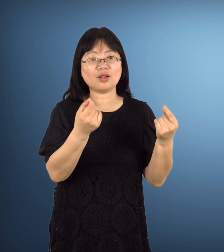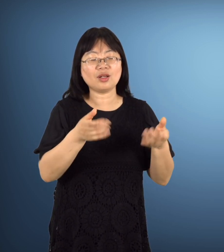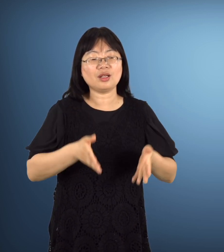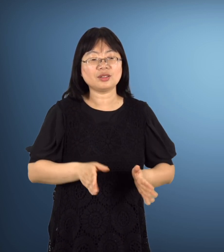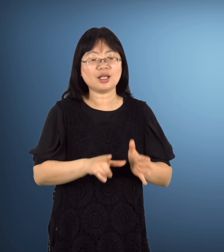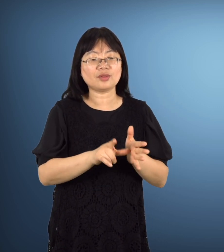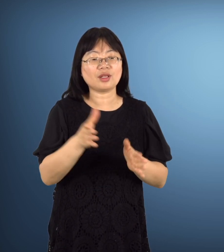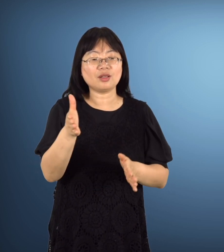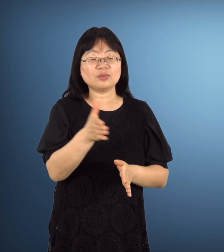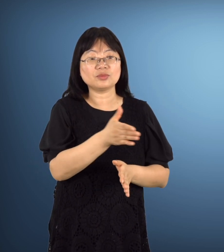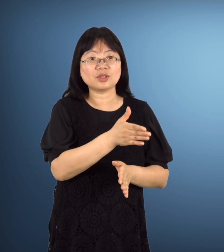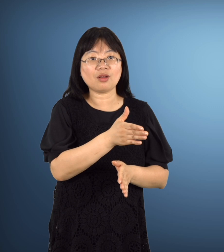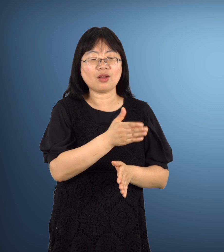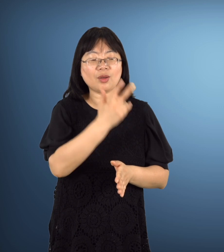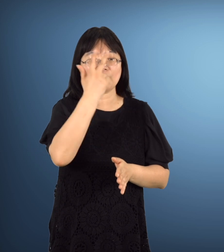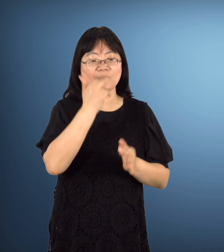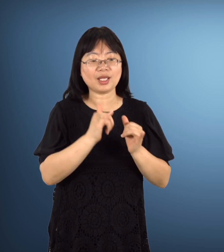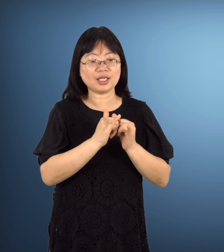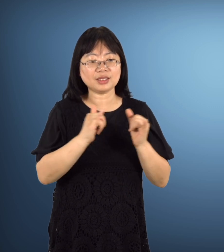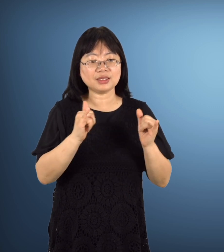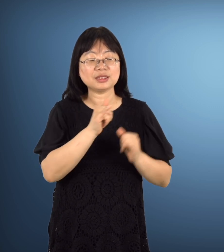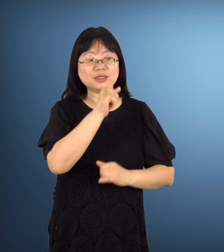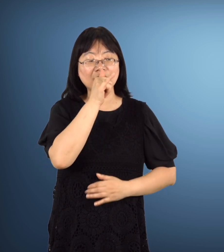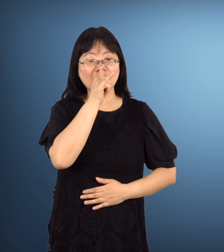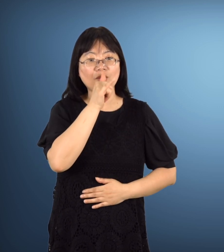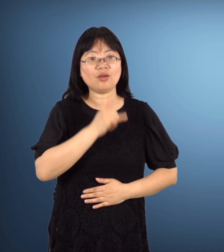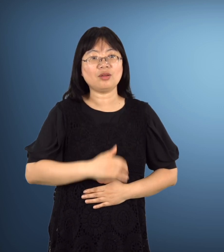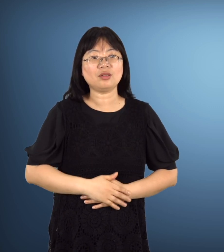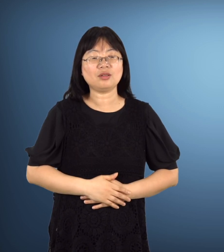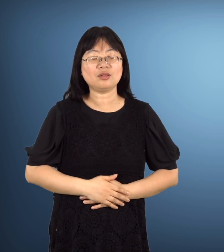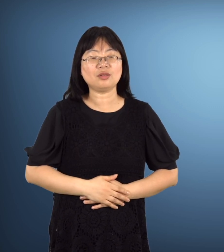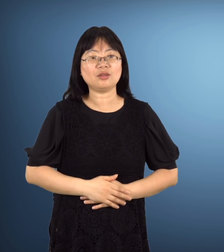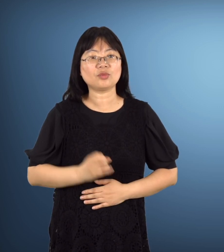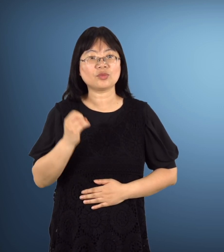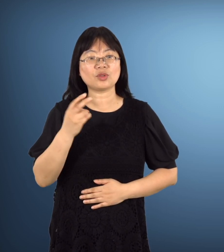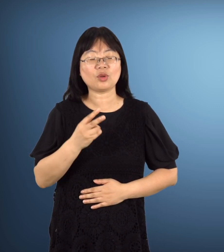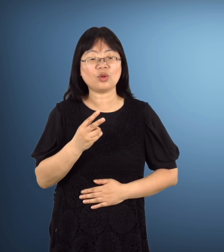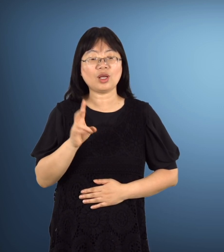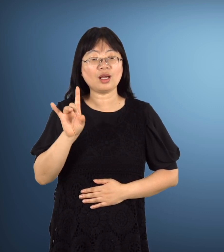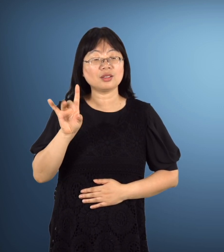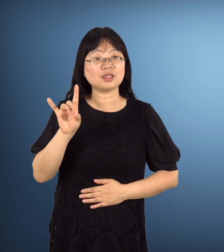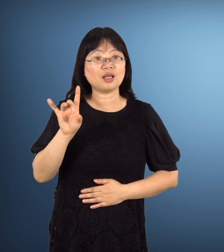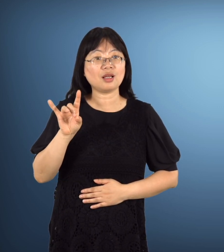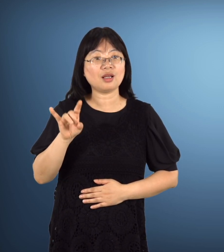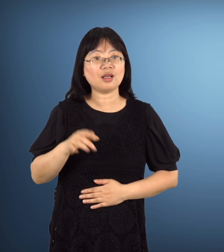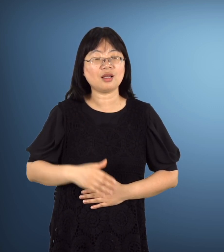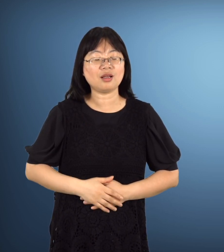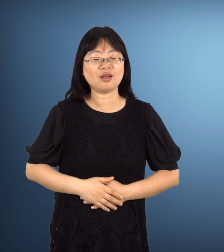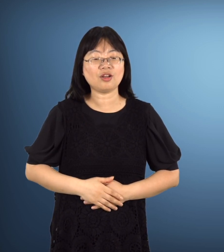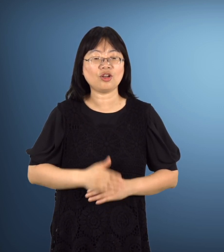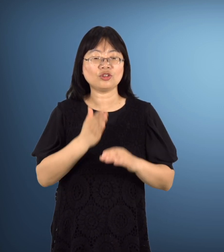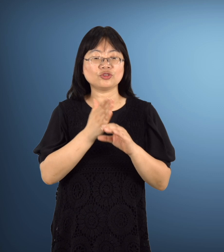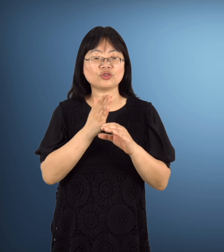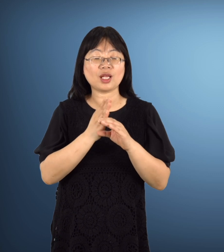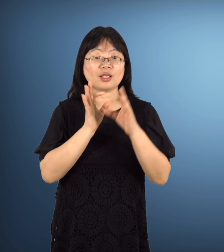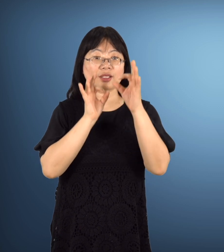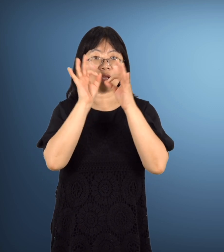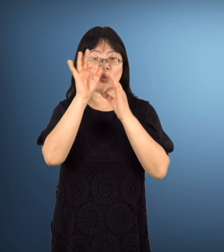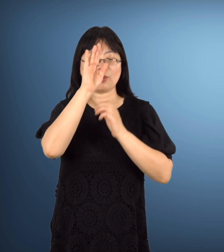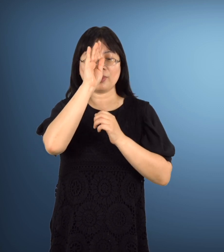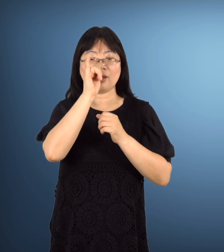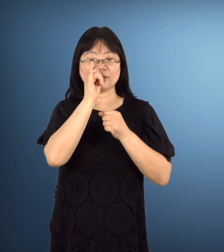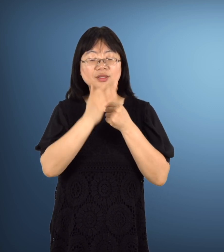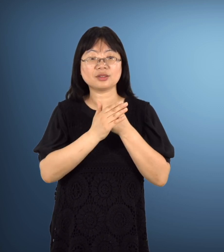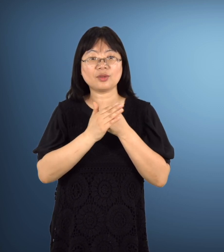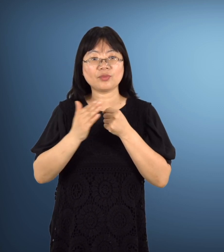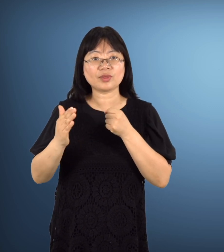날 때부터 맹인이 된 분이 계세요. 그리고 또 하나는 중도의 사고나